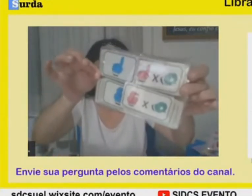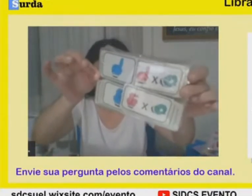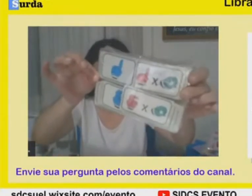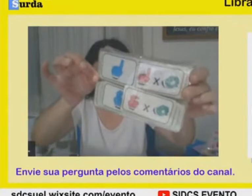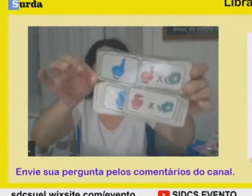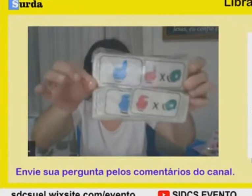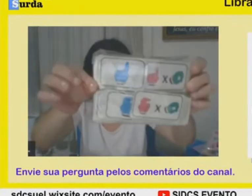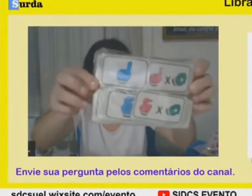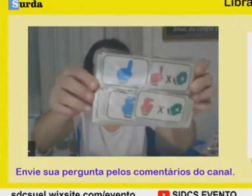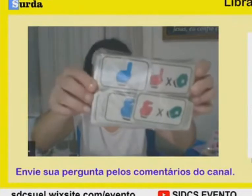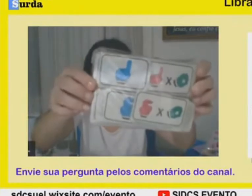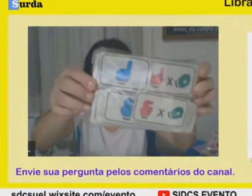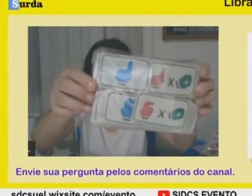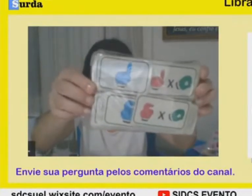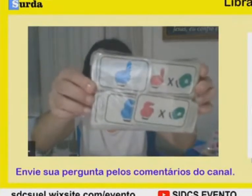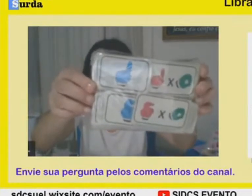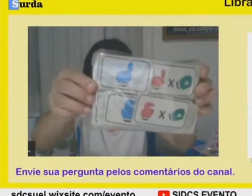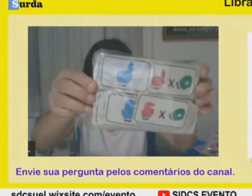Esse aqui.